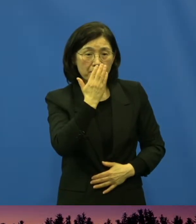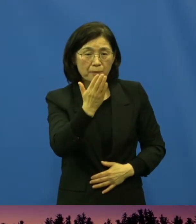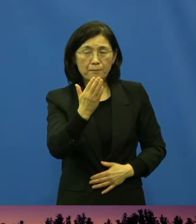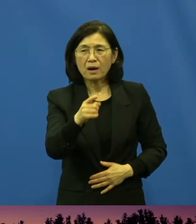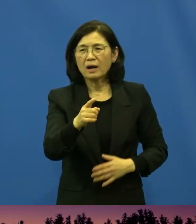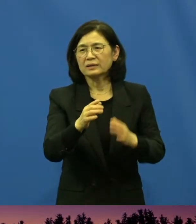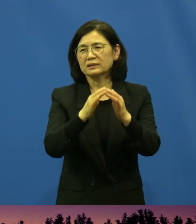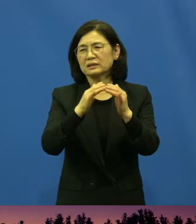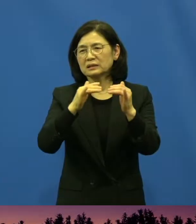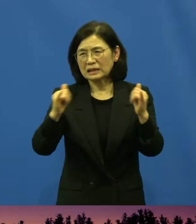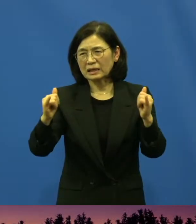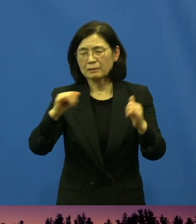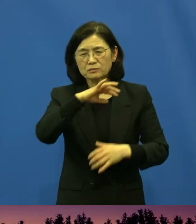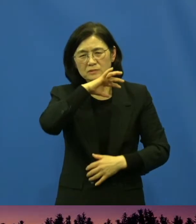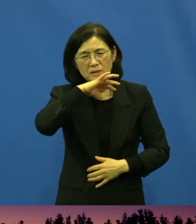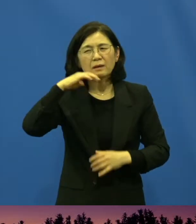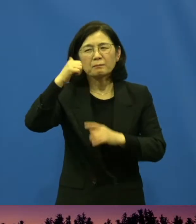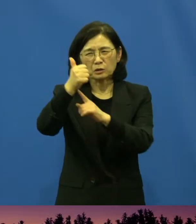그러면 베드로가 되는 거예요.